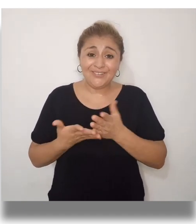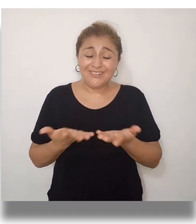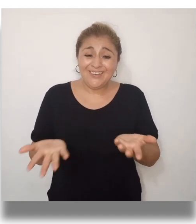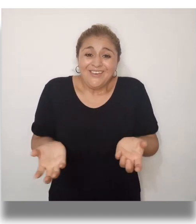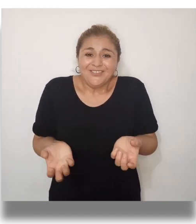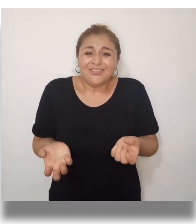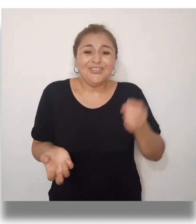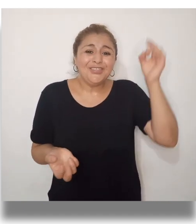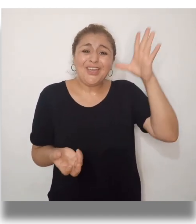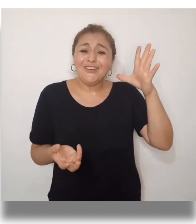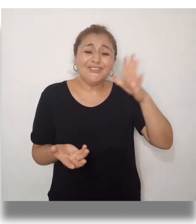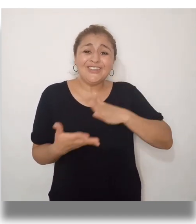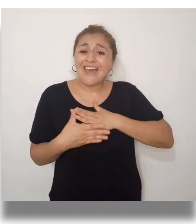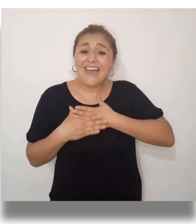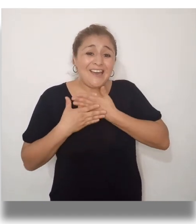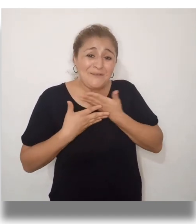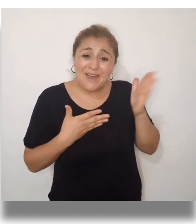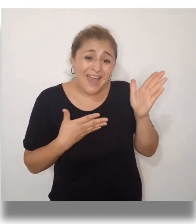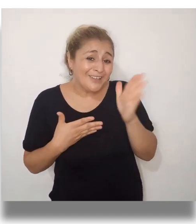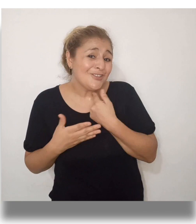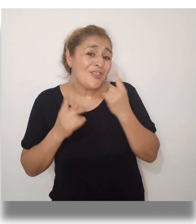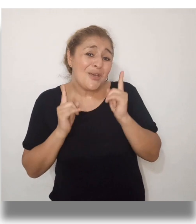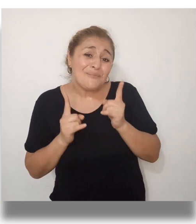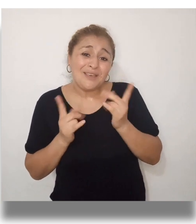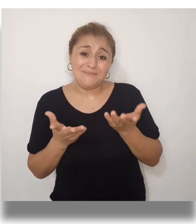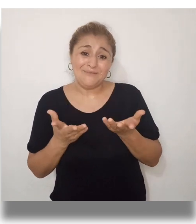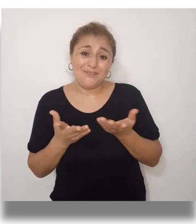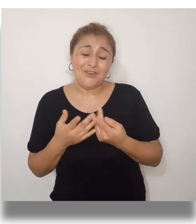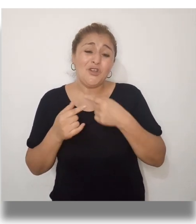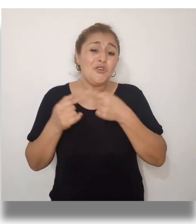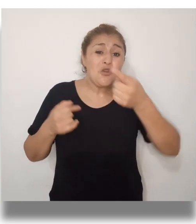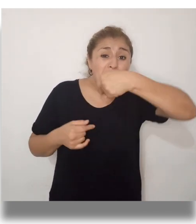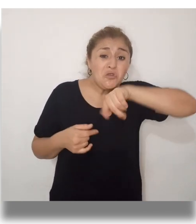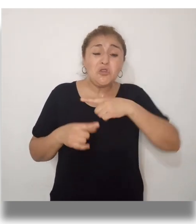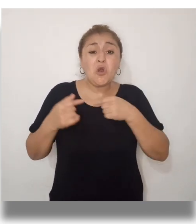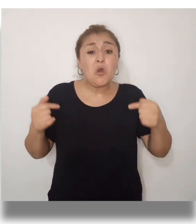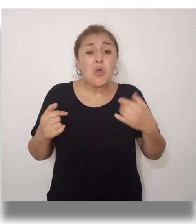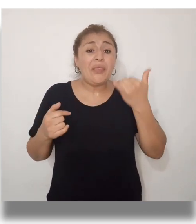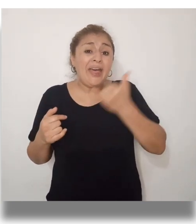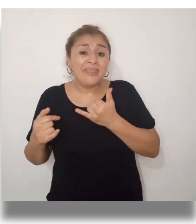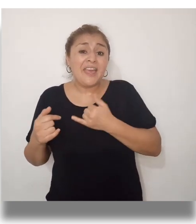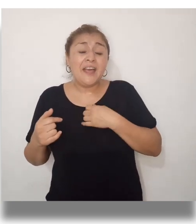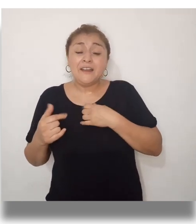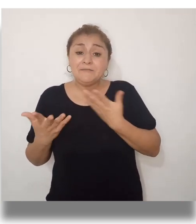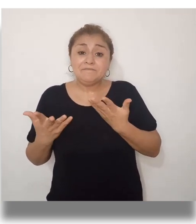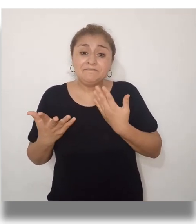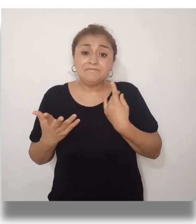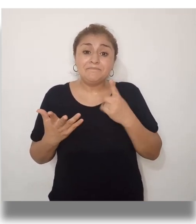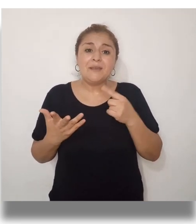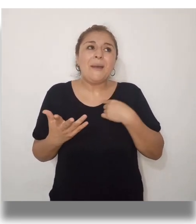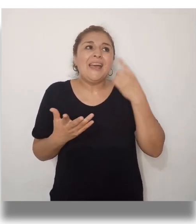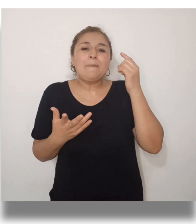incondicional no hay nada que nosotros podamos hacer para que Dios nos ame